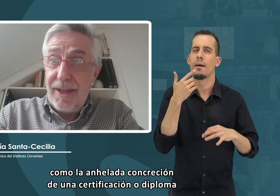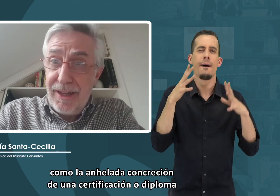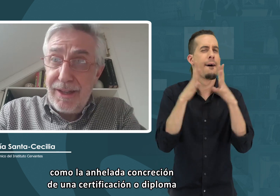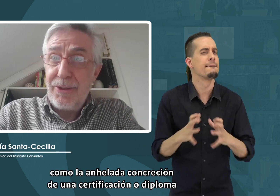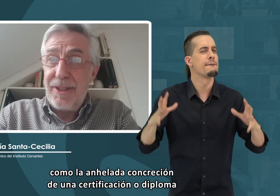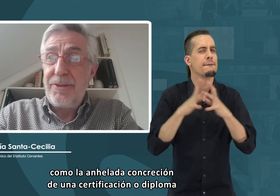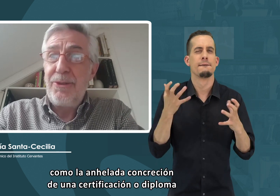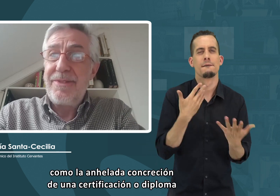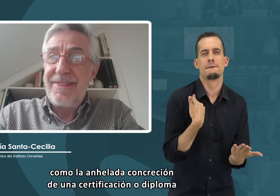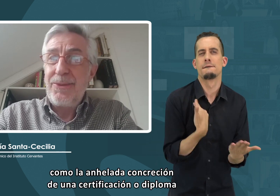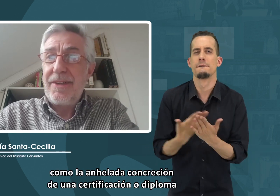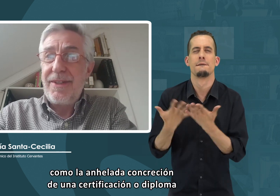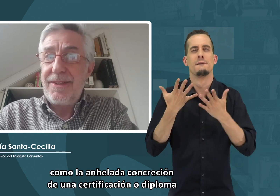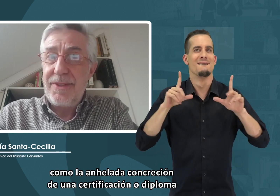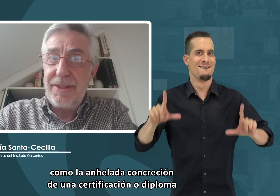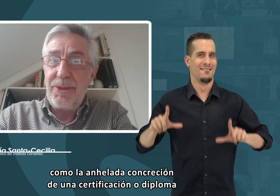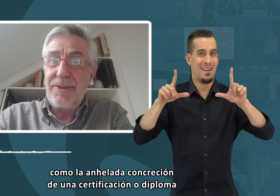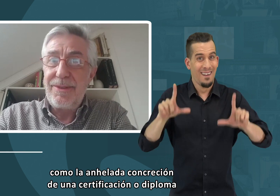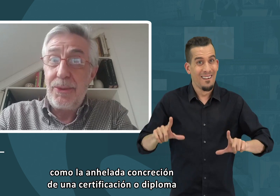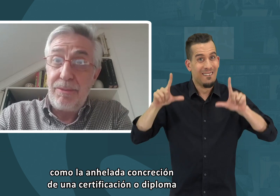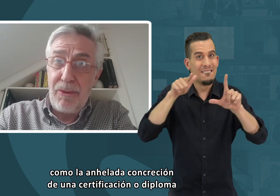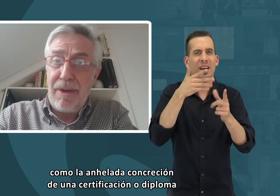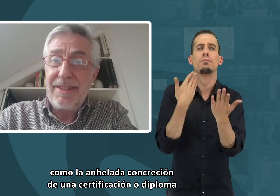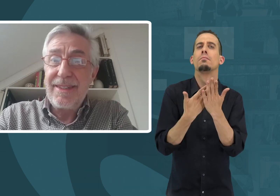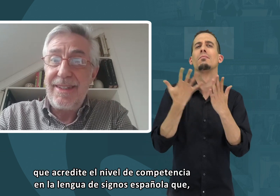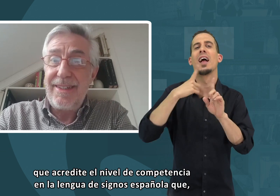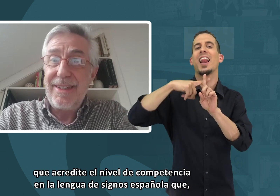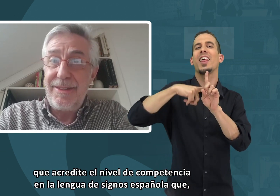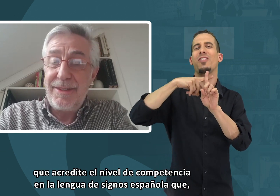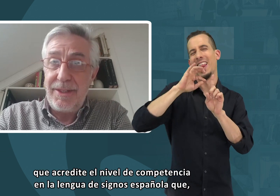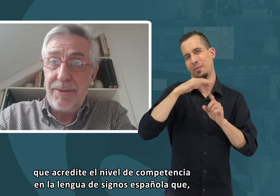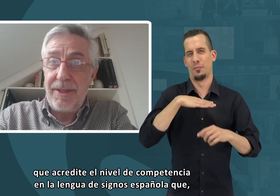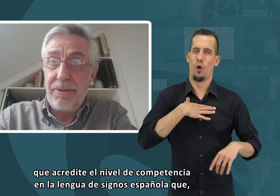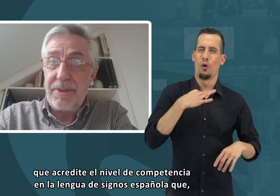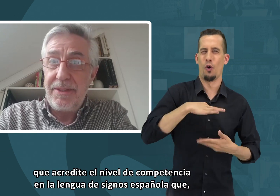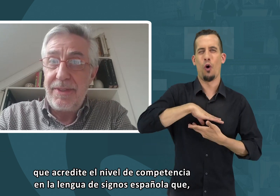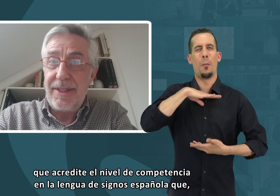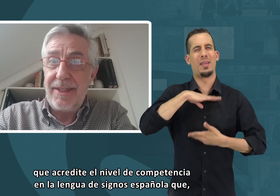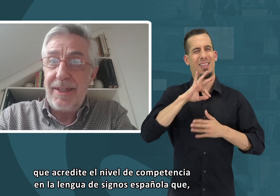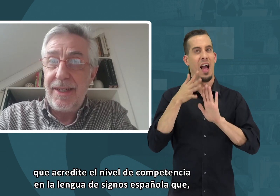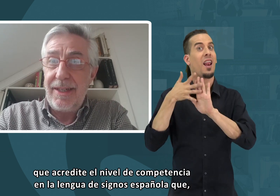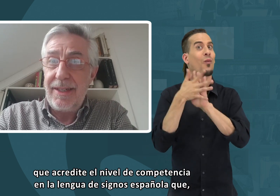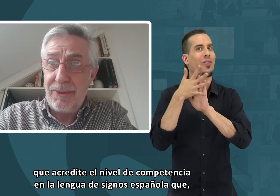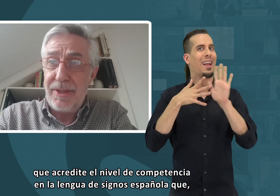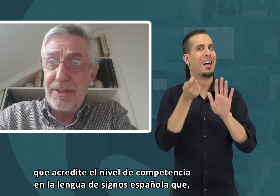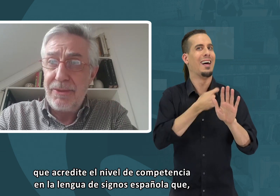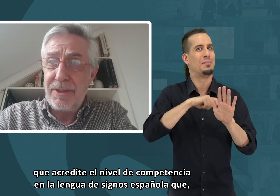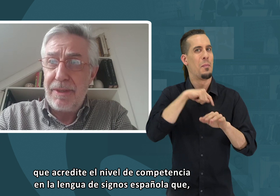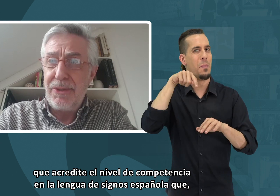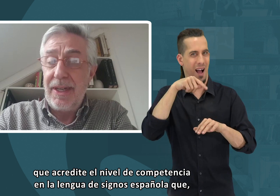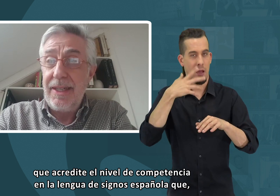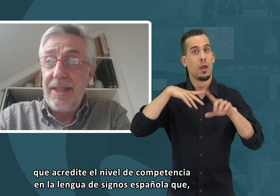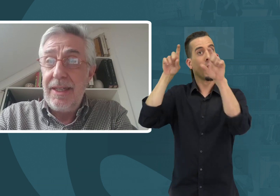la anhelada concreción de una certificación o diploma que acredite el nivel de competencia en la lengua de